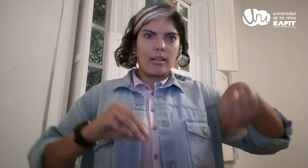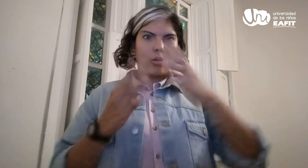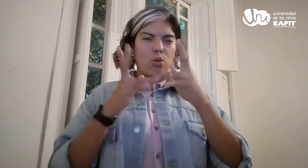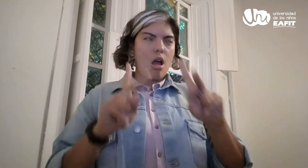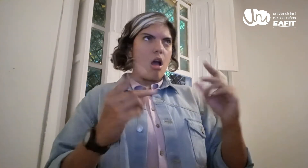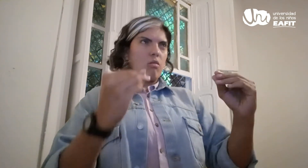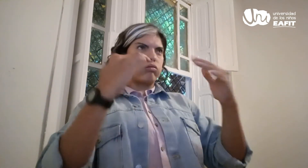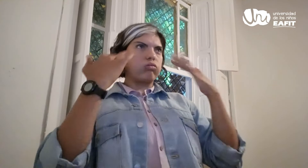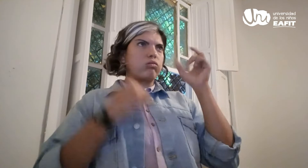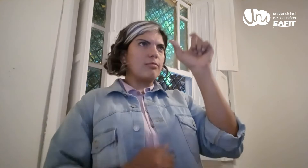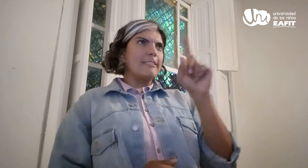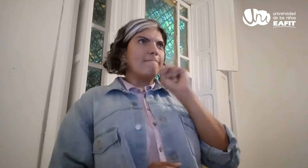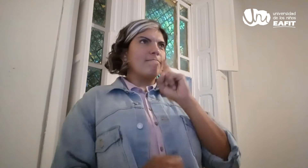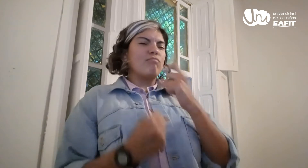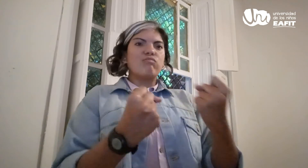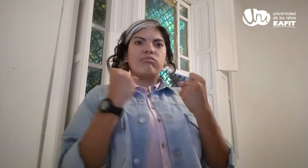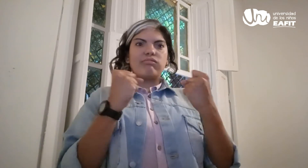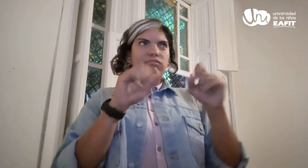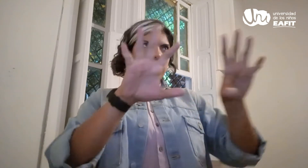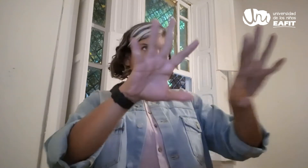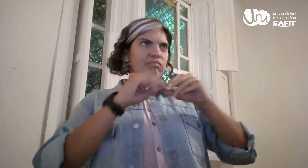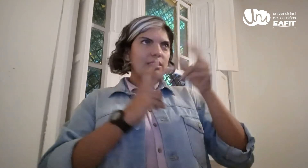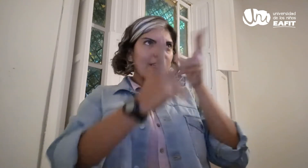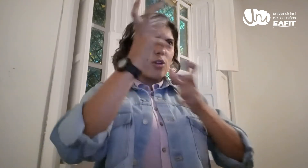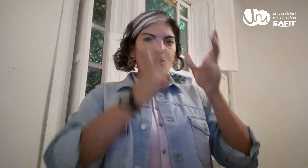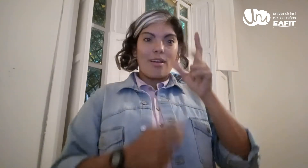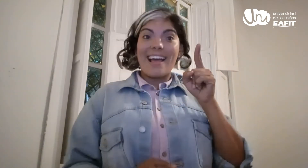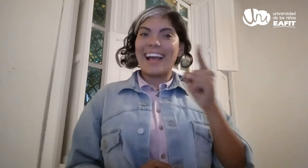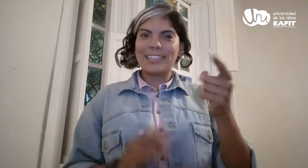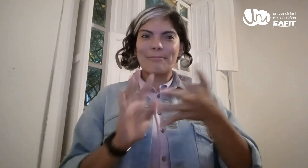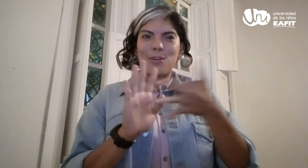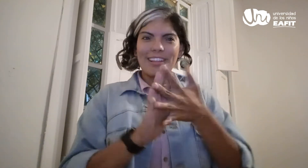estudiante con una comprensión visual del mundo que le brinda mayor claridad.